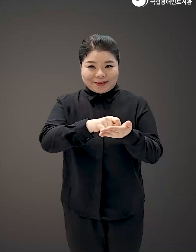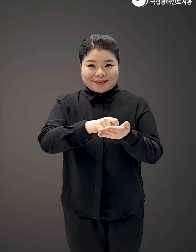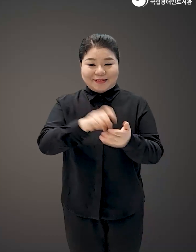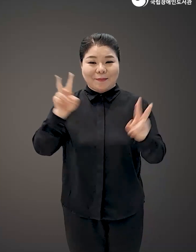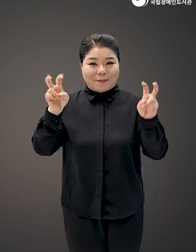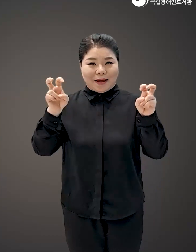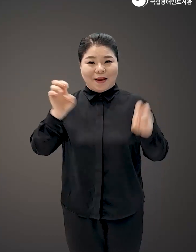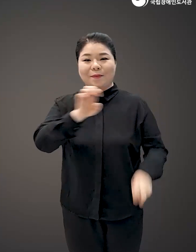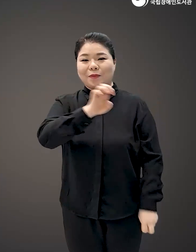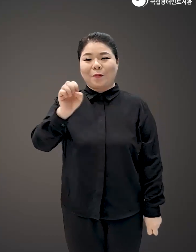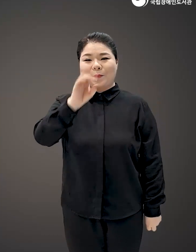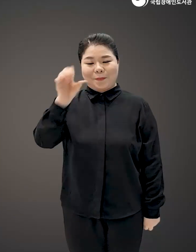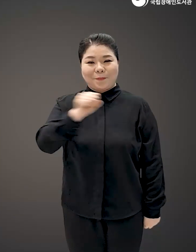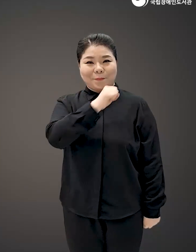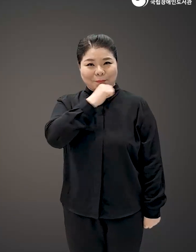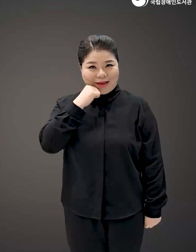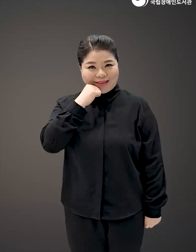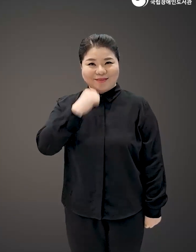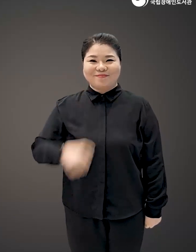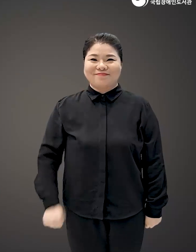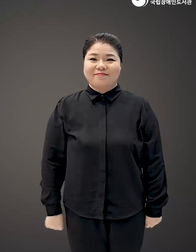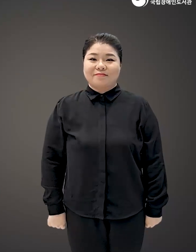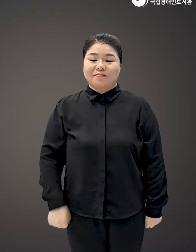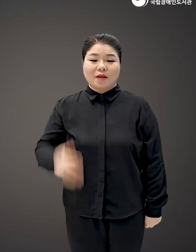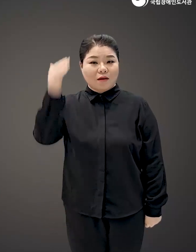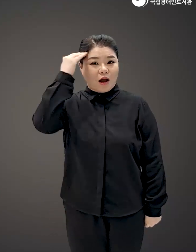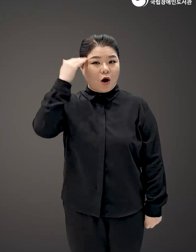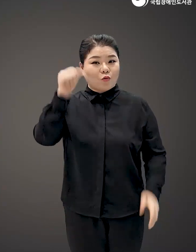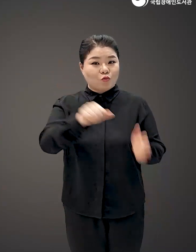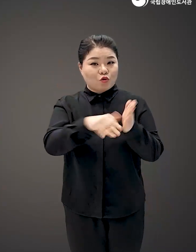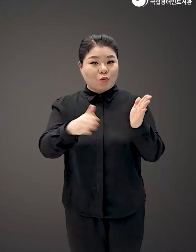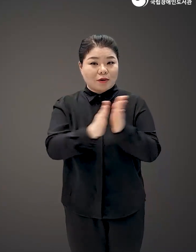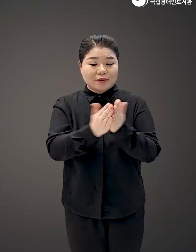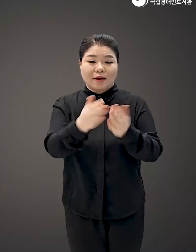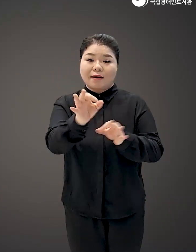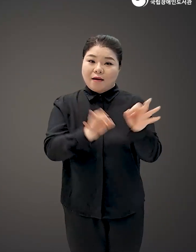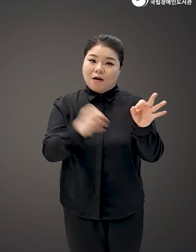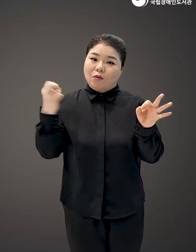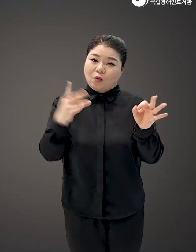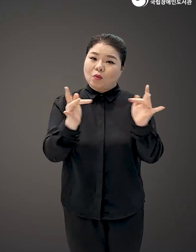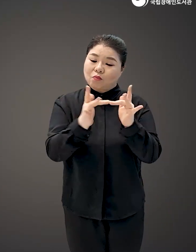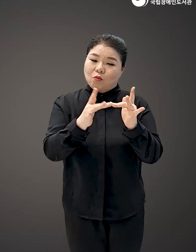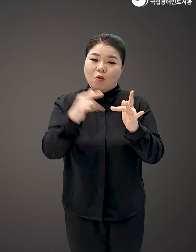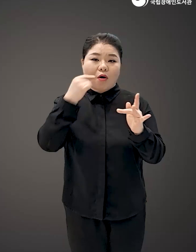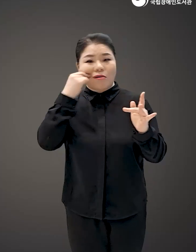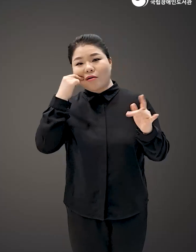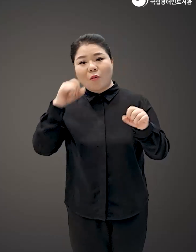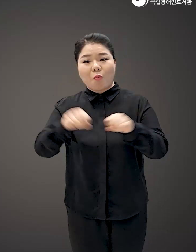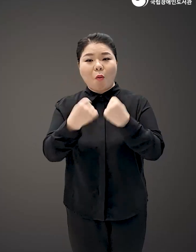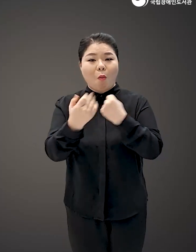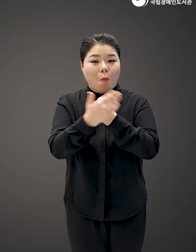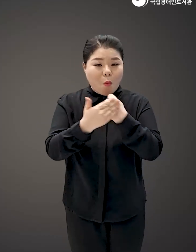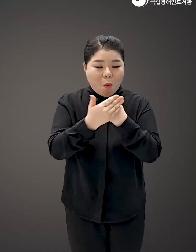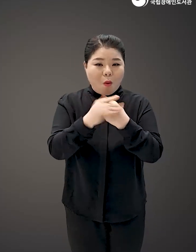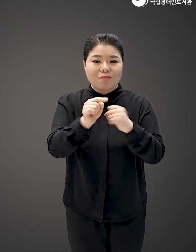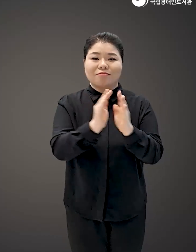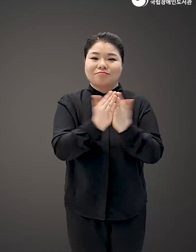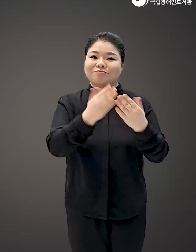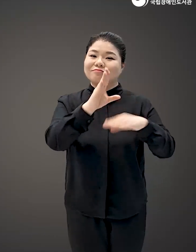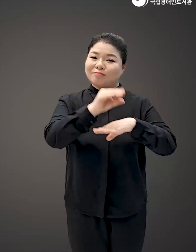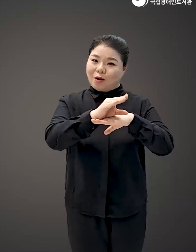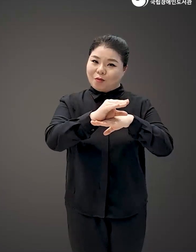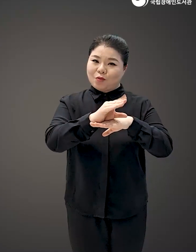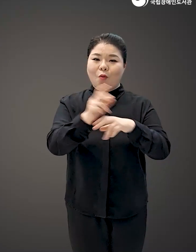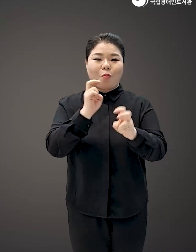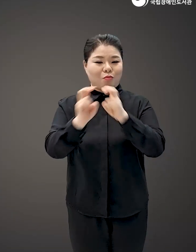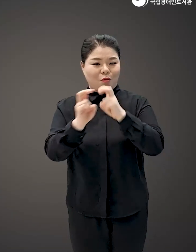작가의 동아프리카의 맛입니다. 국내 주요 서점들은 물론 온라인에서도 많은 인기를 끈 덕에 차바의 책은